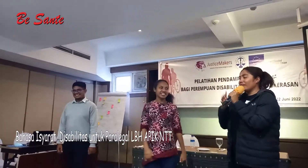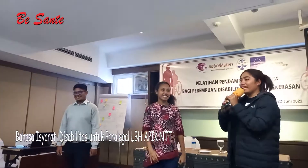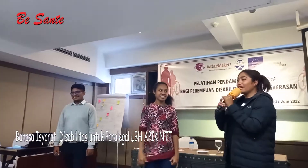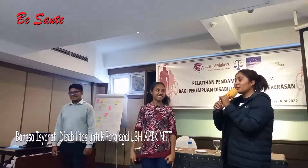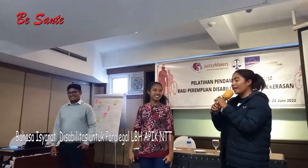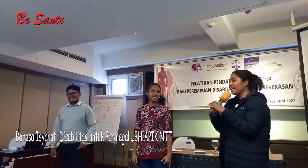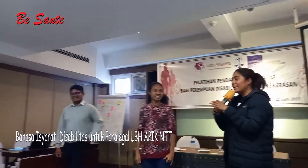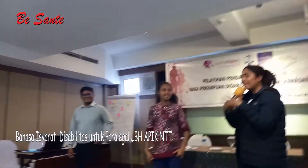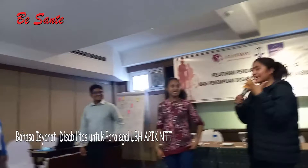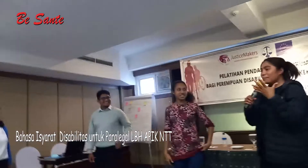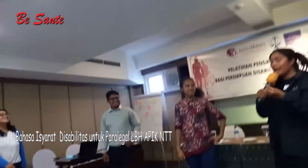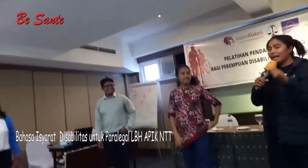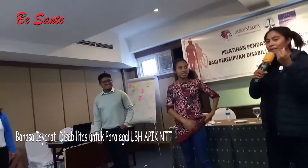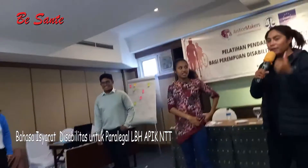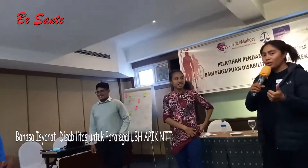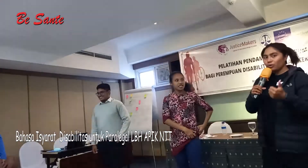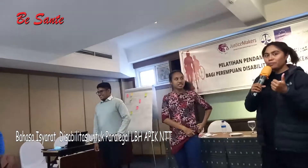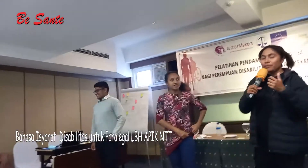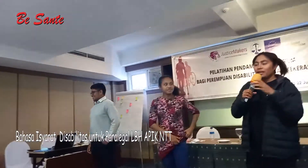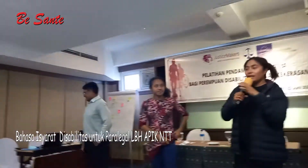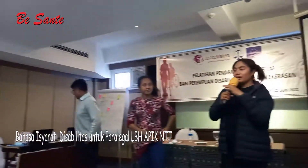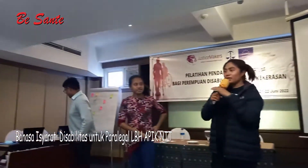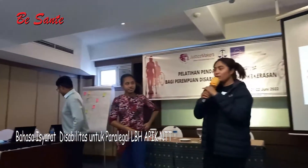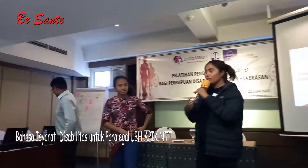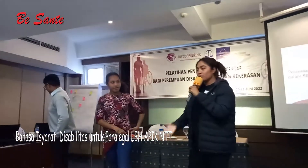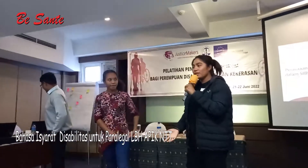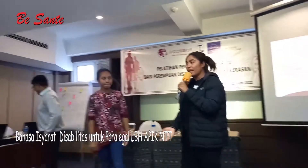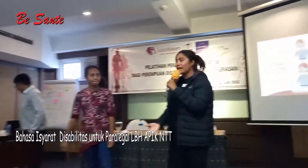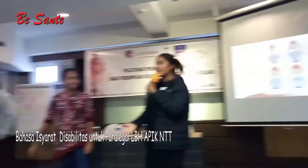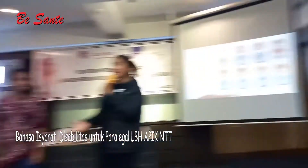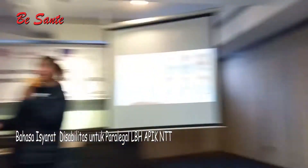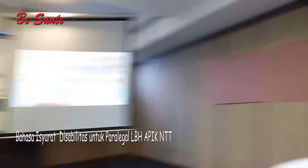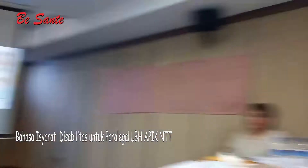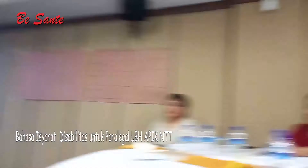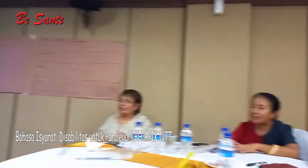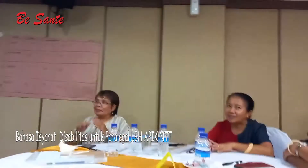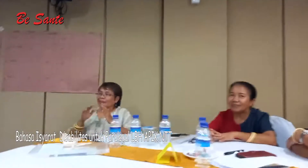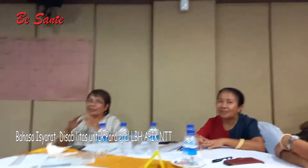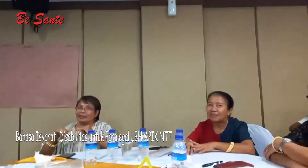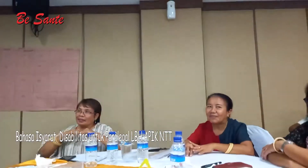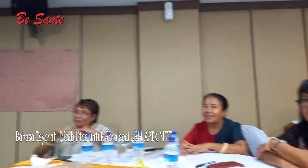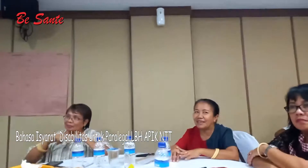Oke, lanjut ya. Ini makan, minum, tidur sudah. Sekarang jalan-jalan,